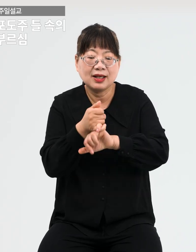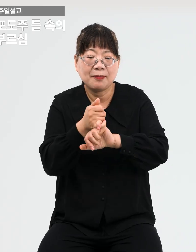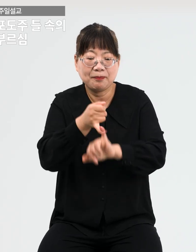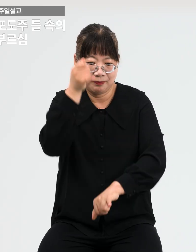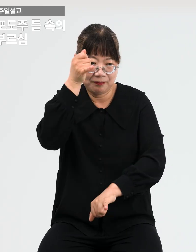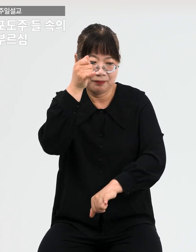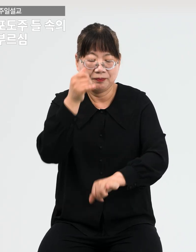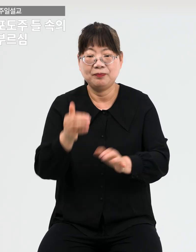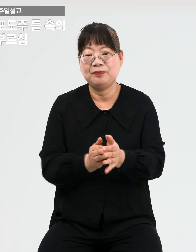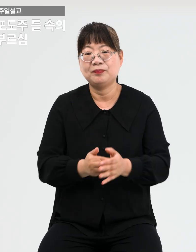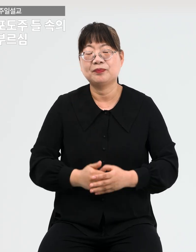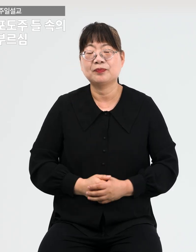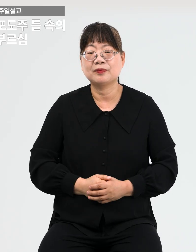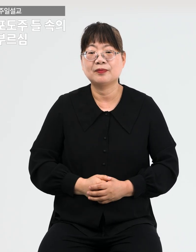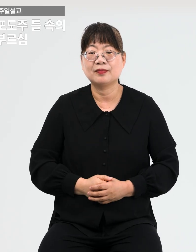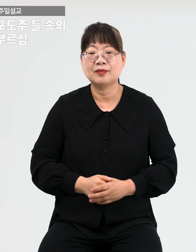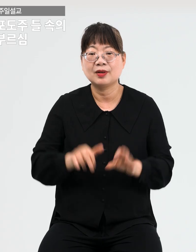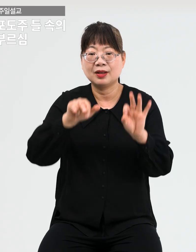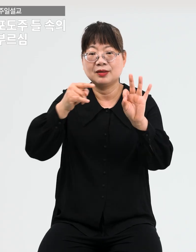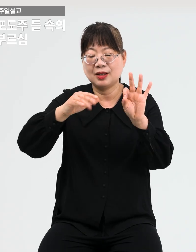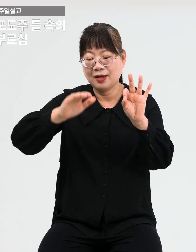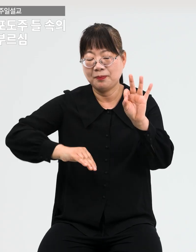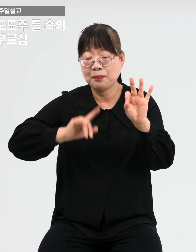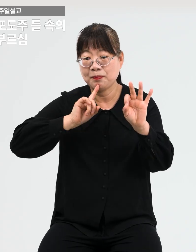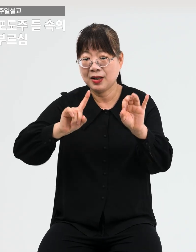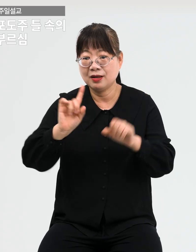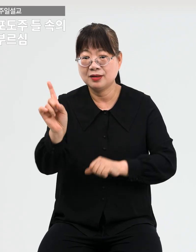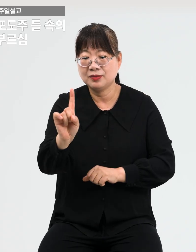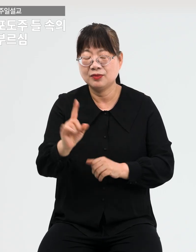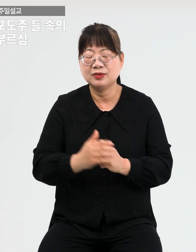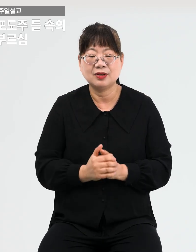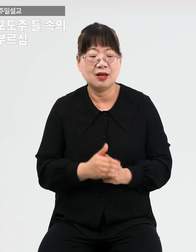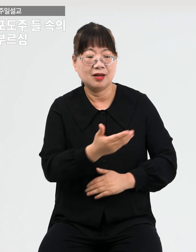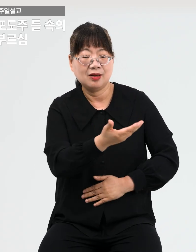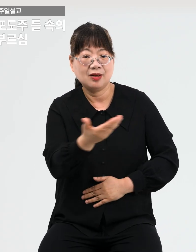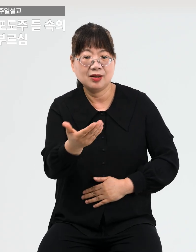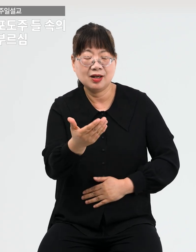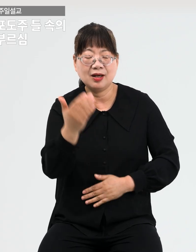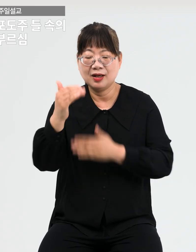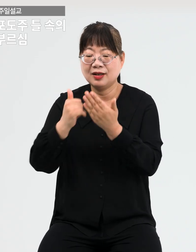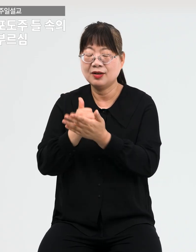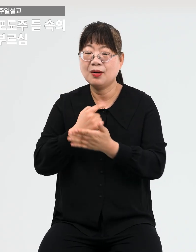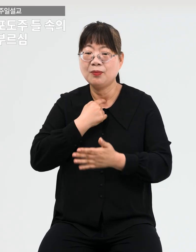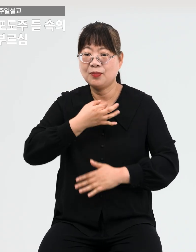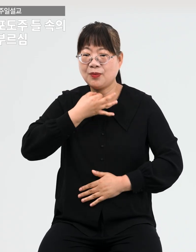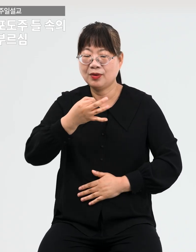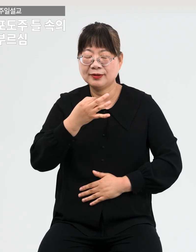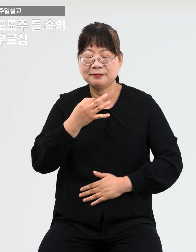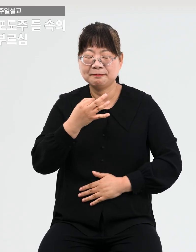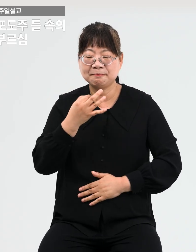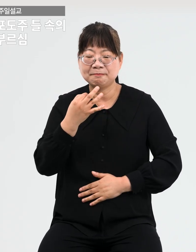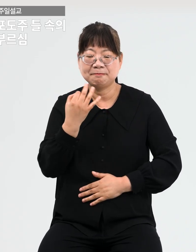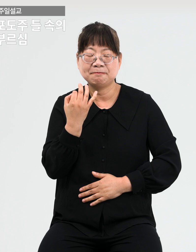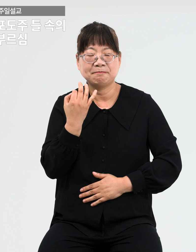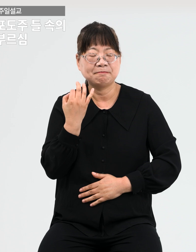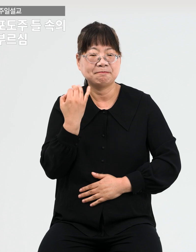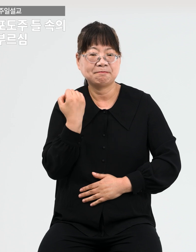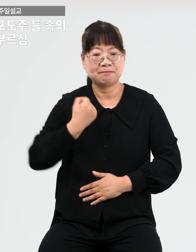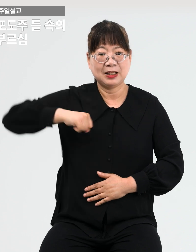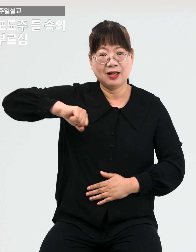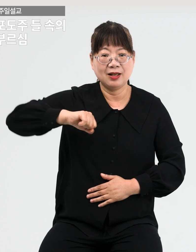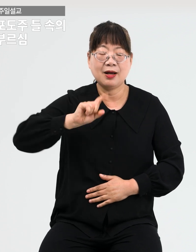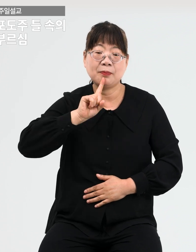깨버렸다. 그 10절 하반절에 그 얘기예요. 너희가 내 목소리를 듣지